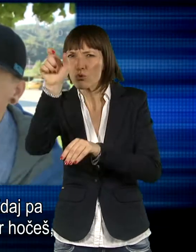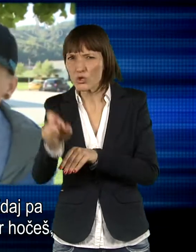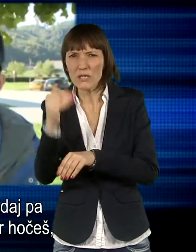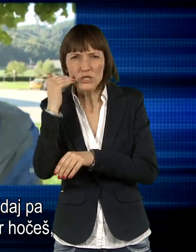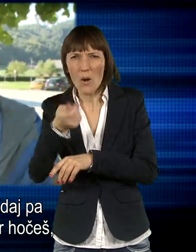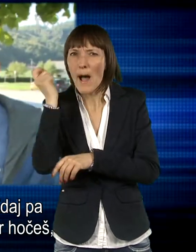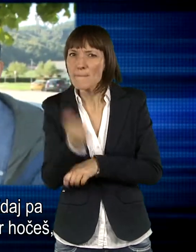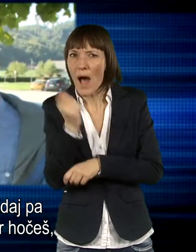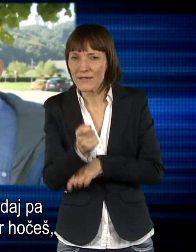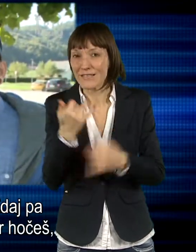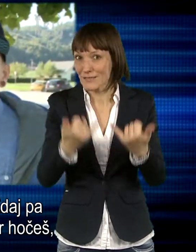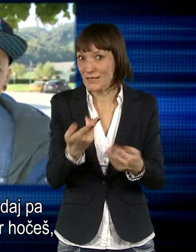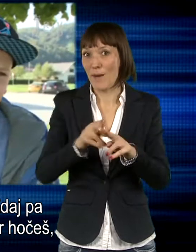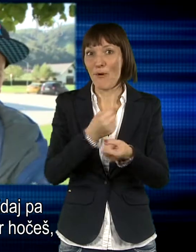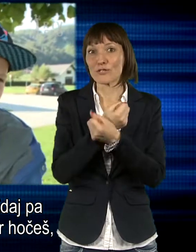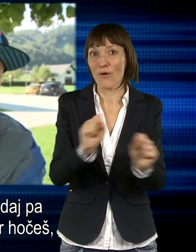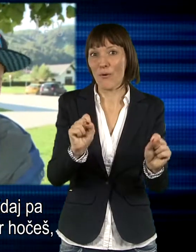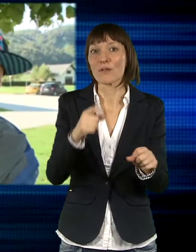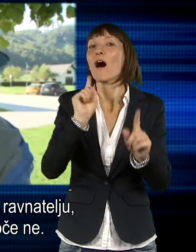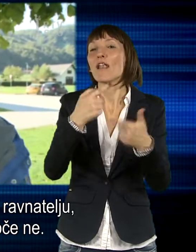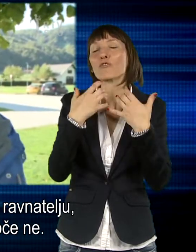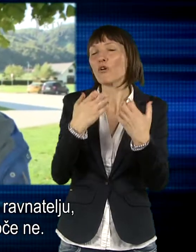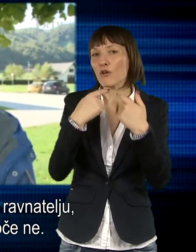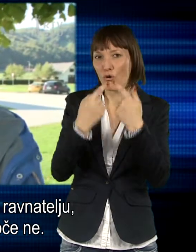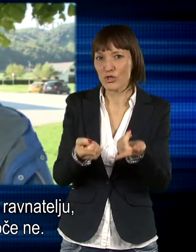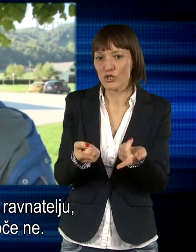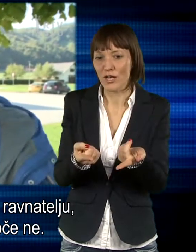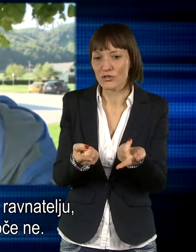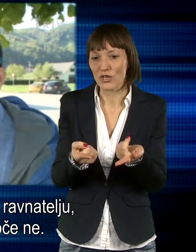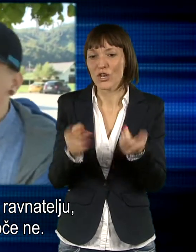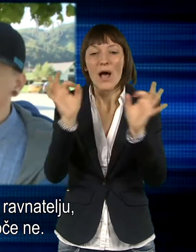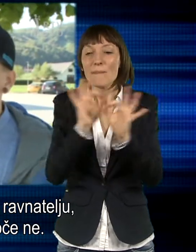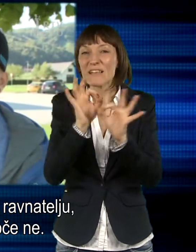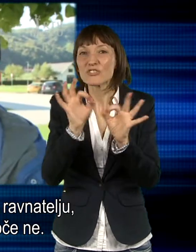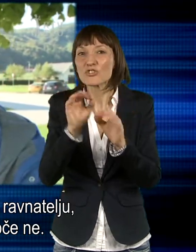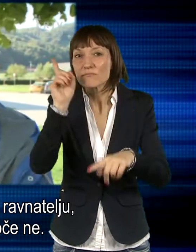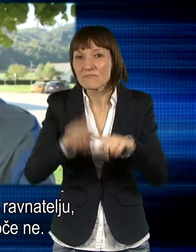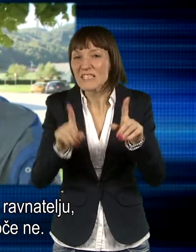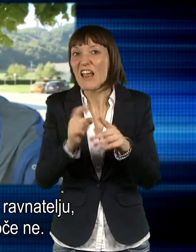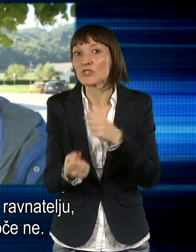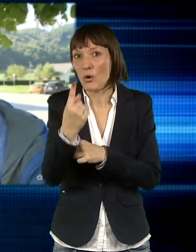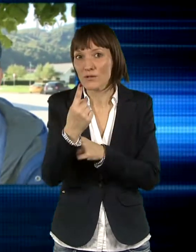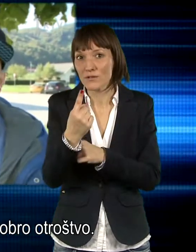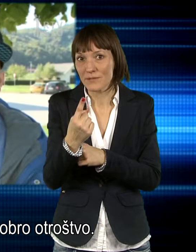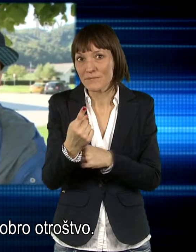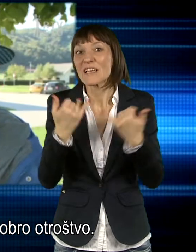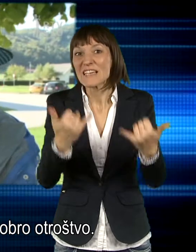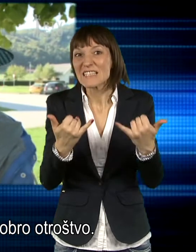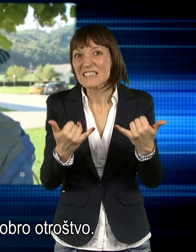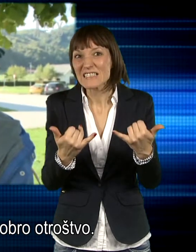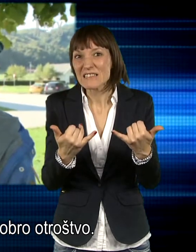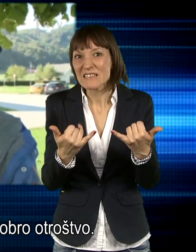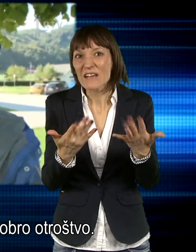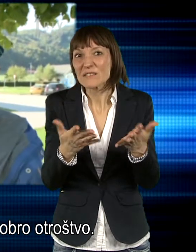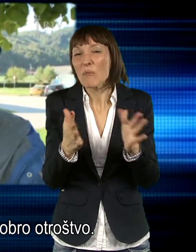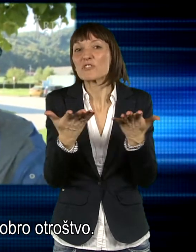spali so pa to ba je. Tako zdaj nimamo v šoli, zdaj kaj rečeš, kaj češ, pa bo šel samo ravnatlo, pa bo šel kar dolgo, pa še to ne zdi svedno. Tako da v bistvu mi